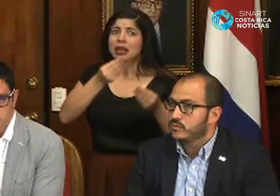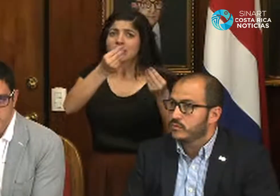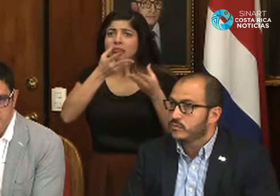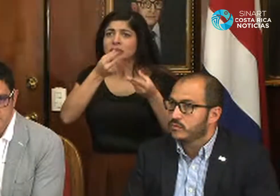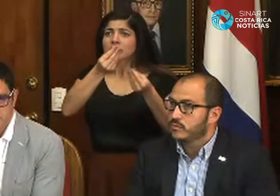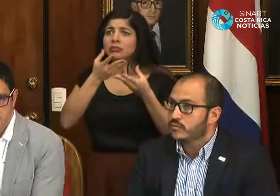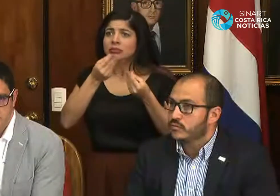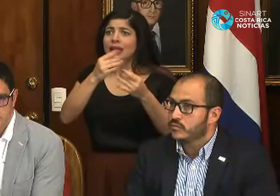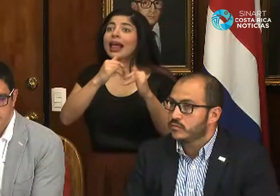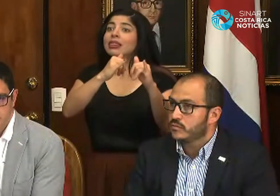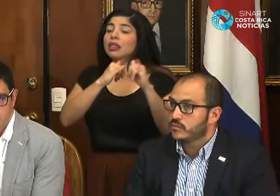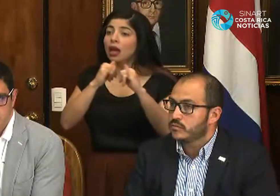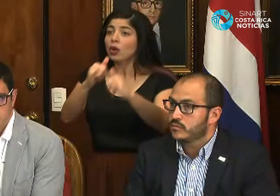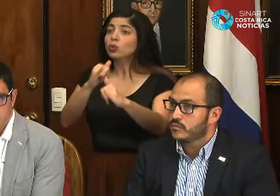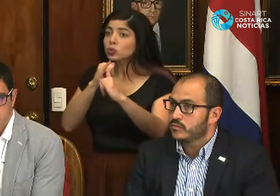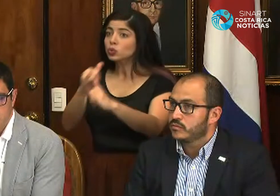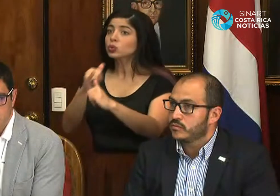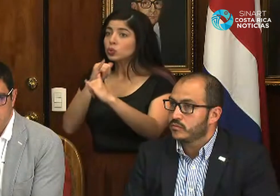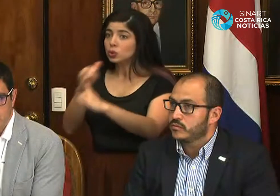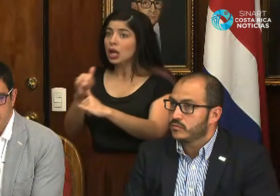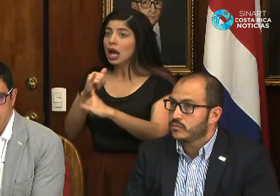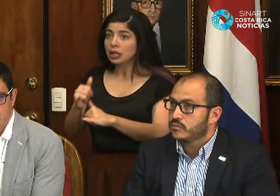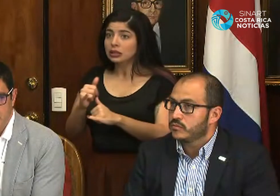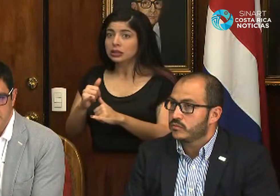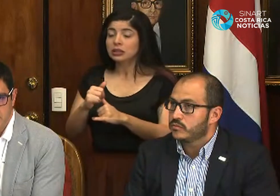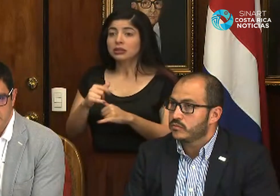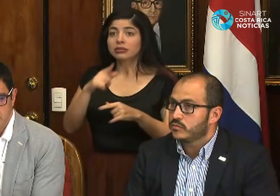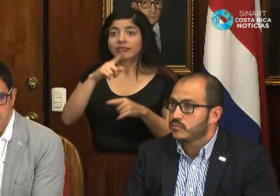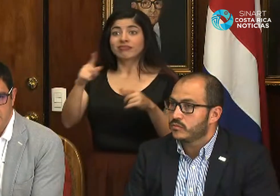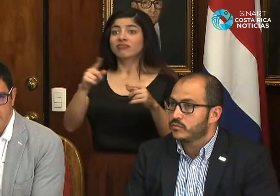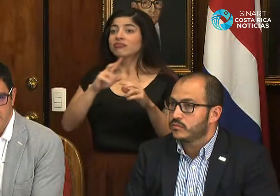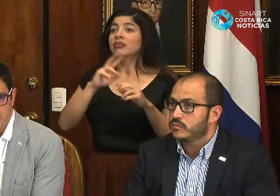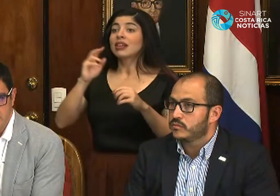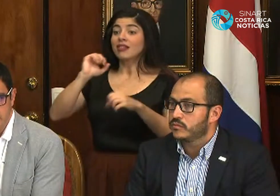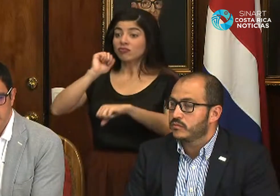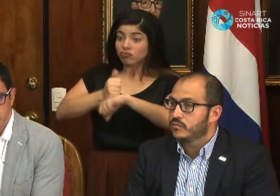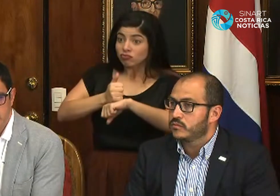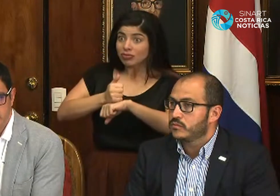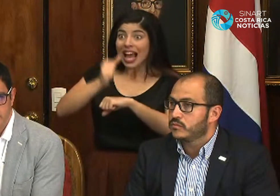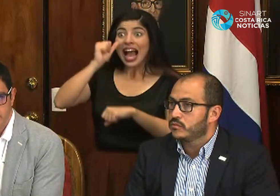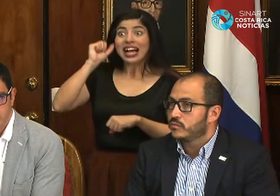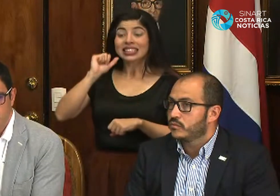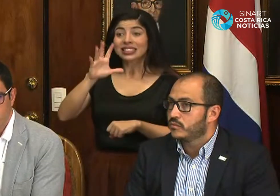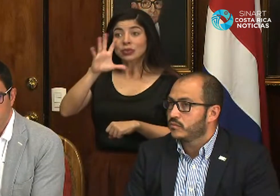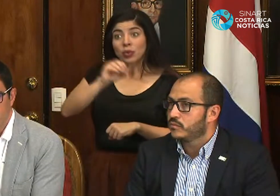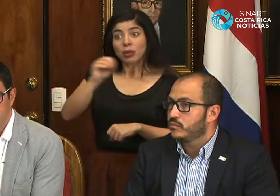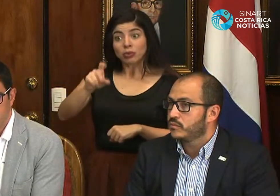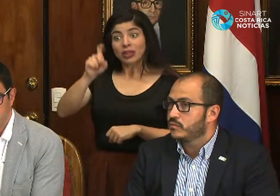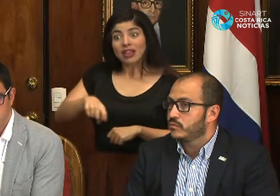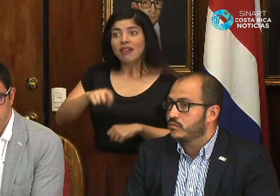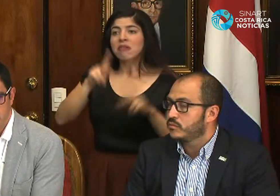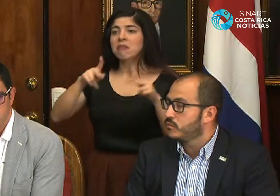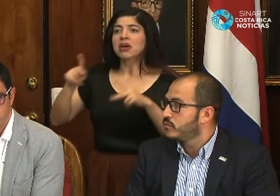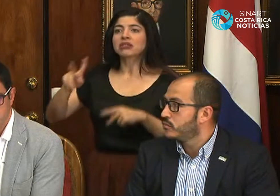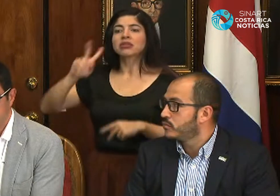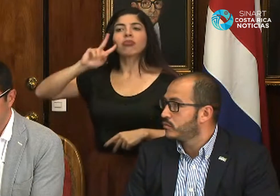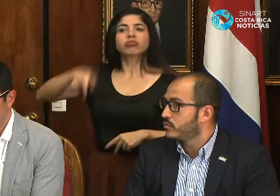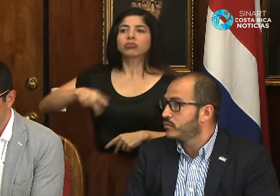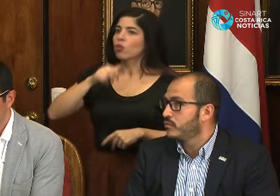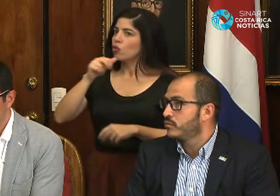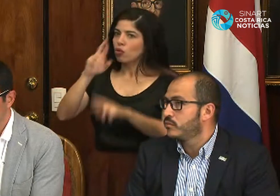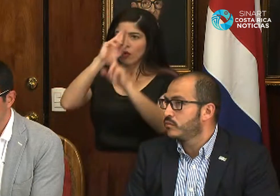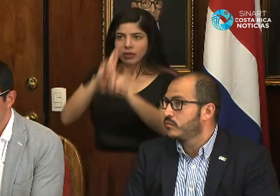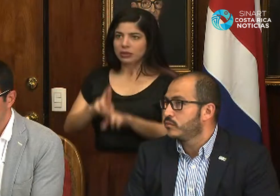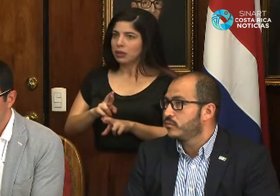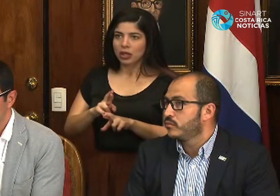recibido denuncias que esas capacidades instaladas el día de ayer fueron completamente